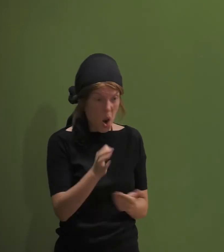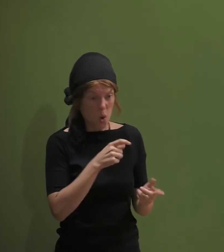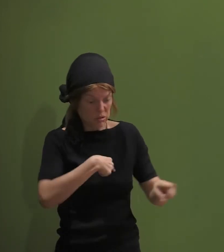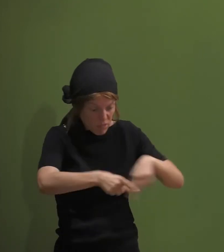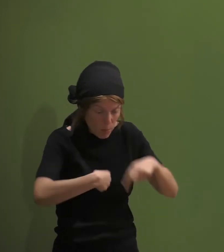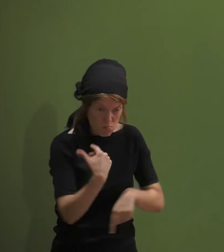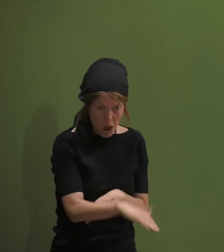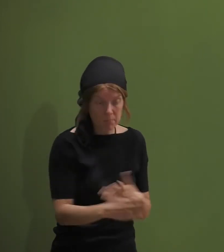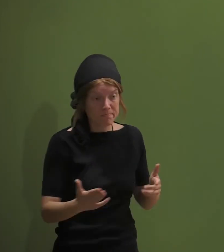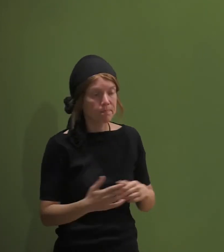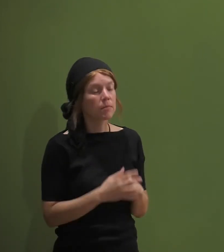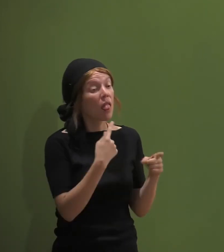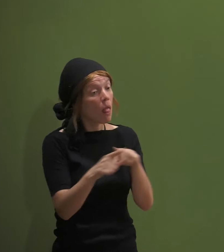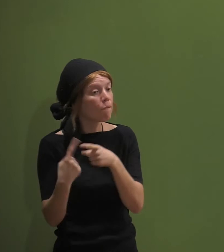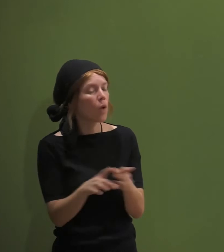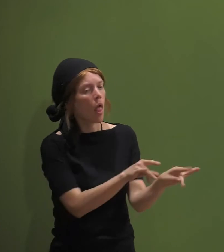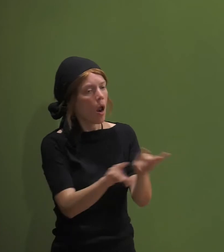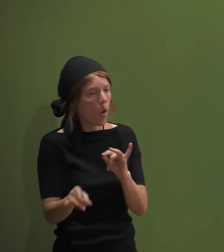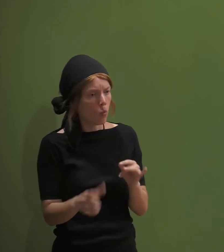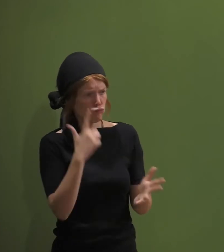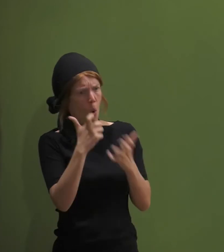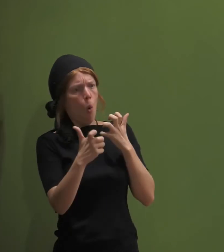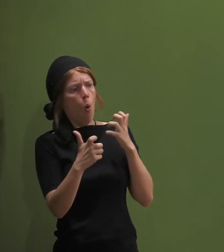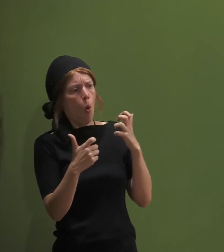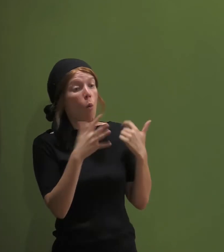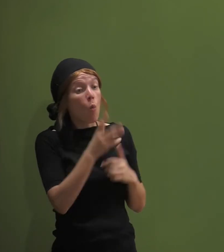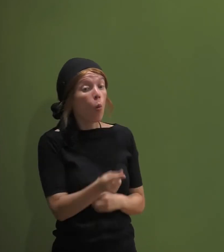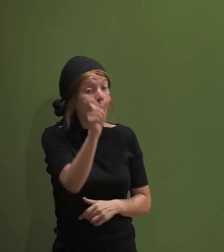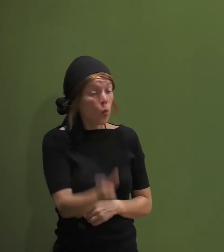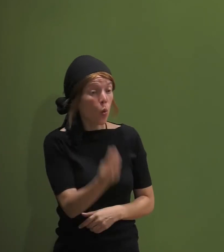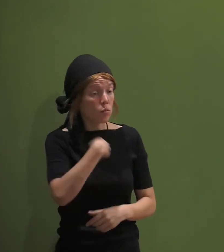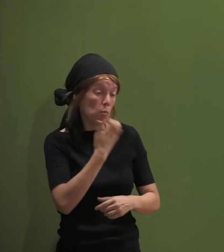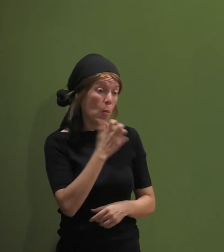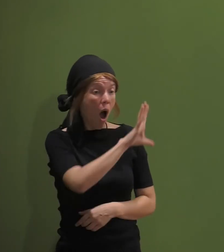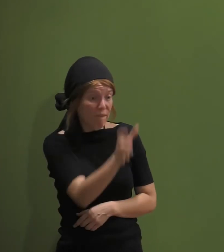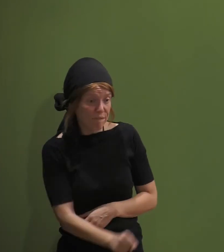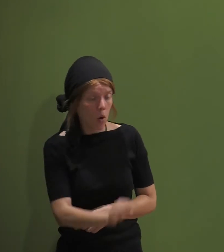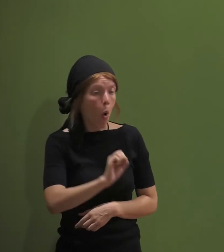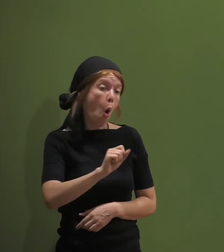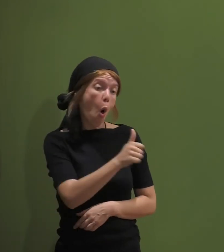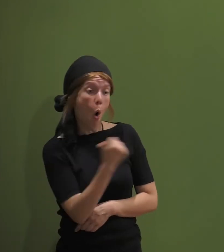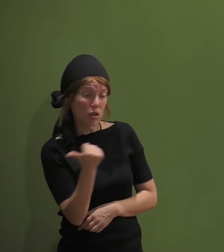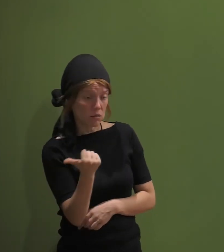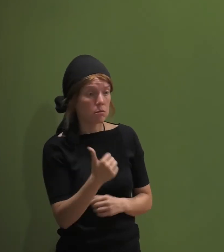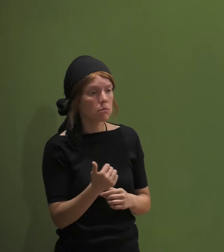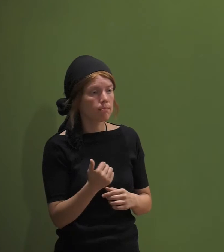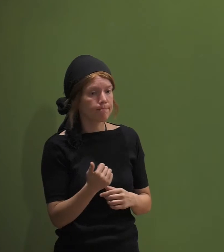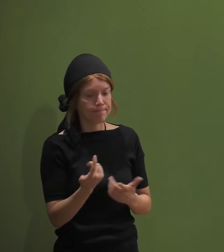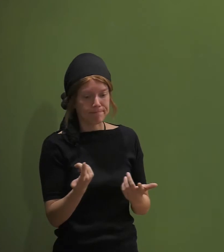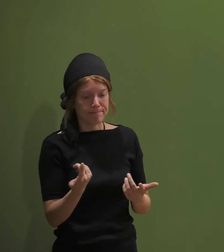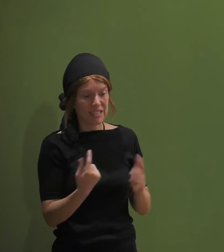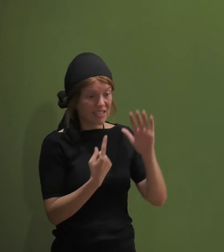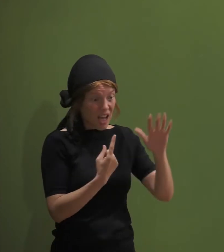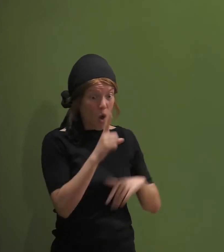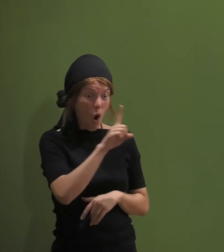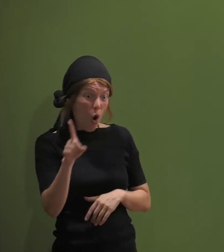transporte. Las diferencias regionales son aún más llamativas, ya que un consumidor de África subsahariana o Asia meridional desperdicia de